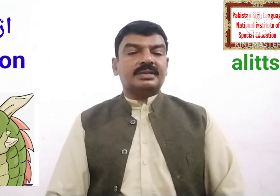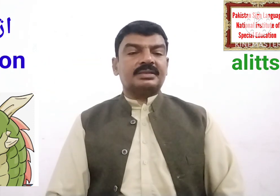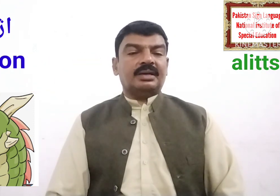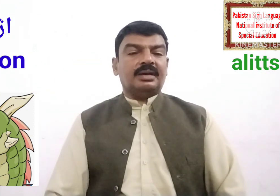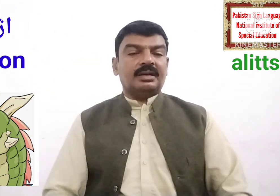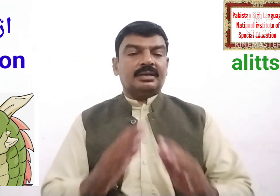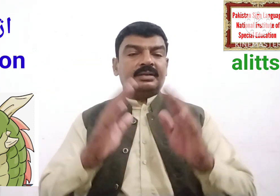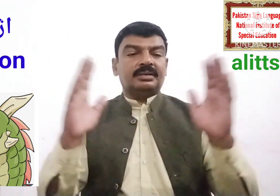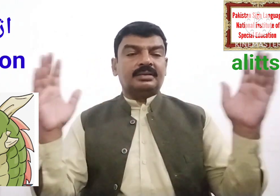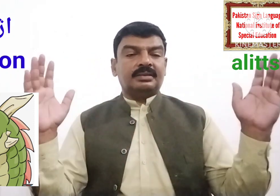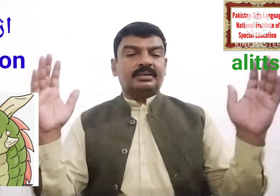azdaha,